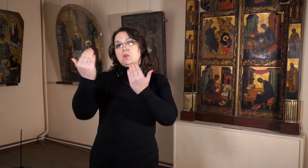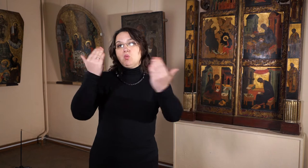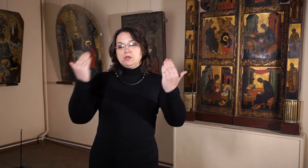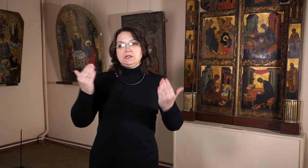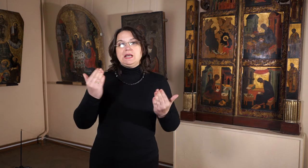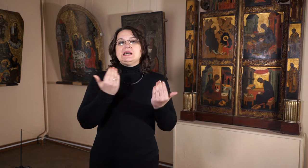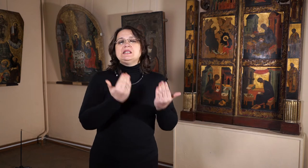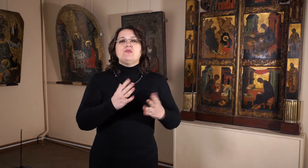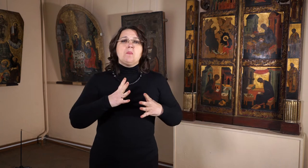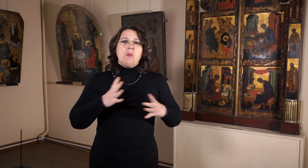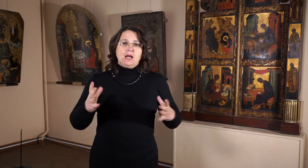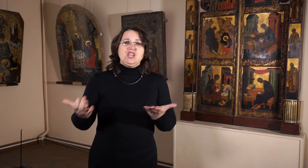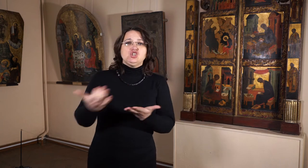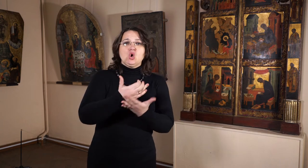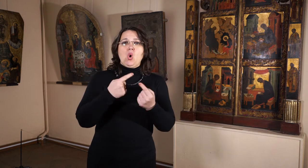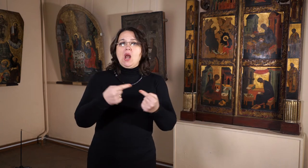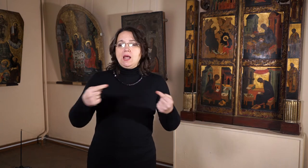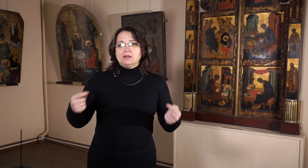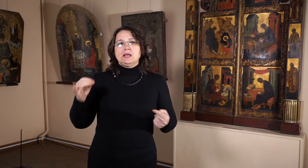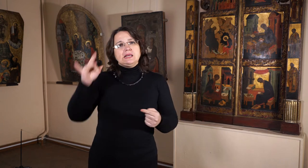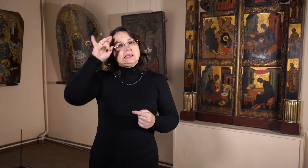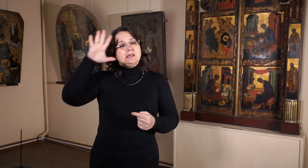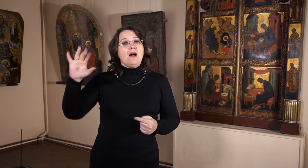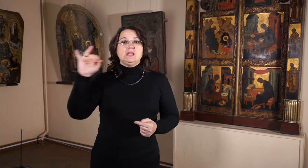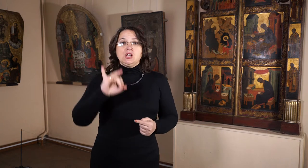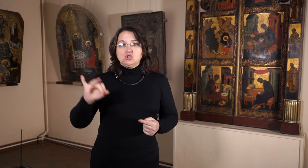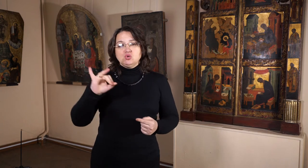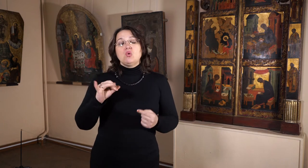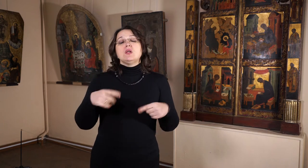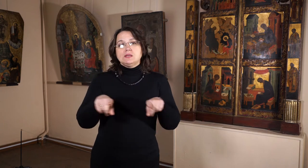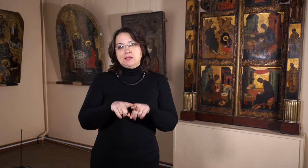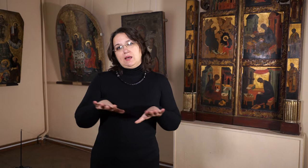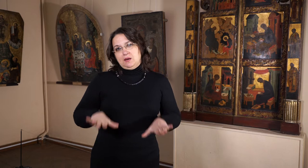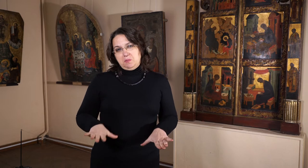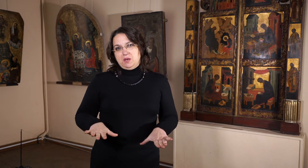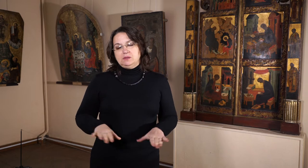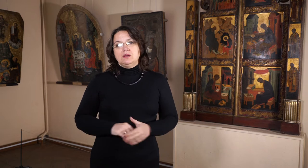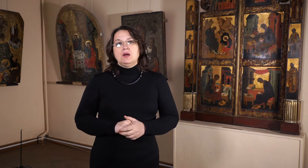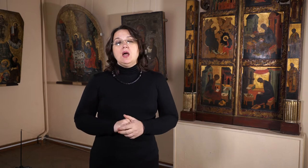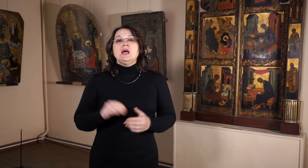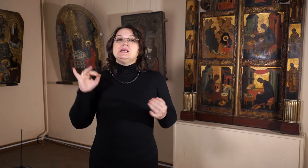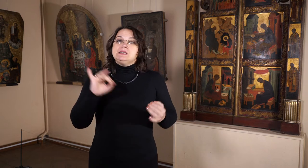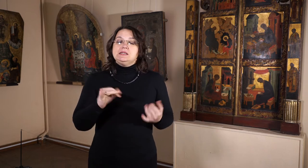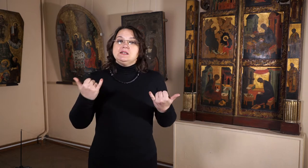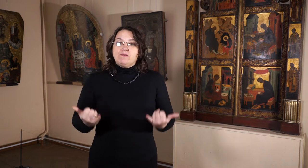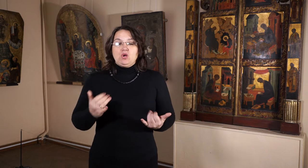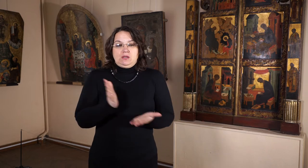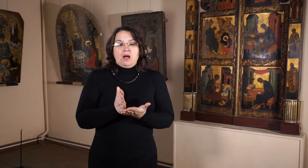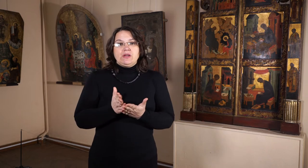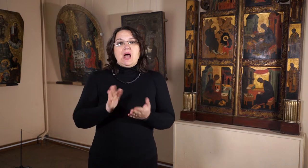художественный музей с его богатейшей коллекцией и славной историей – одно из таких мест. И сегодня, находясь в